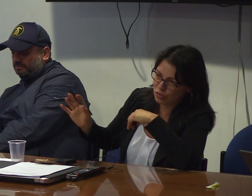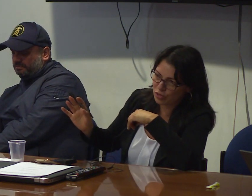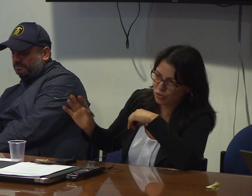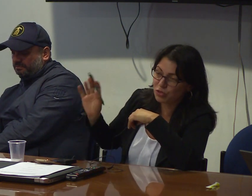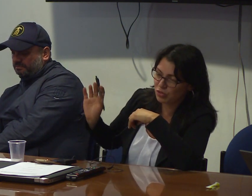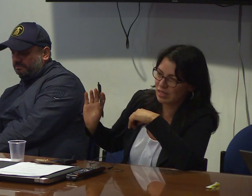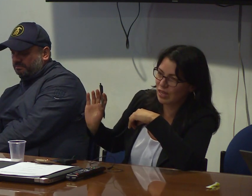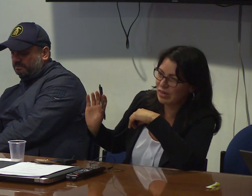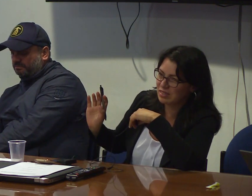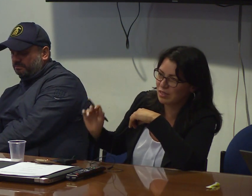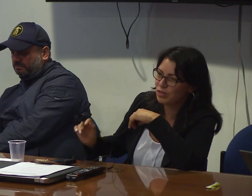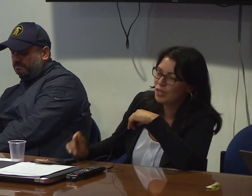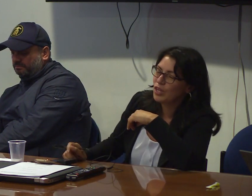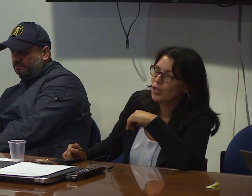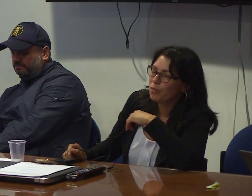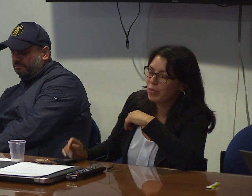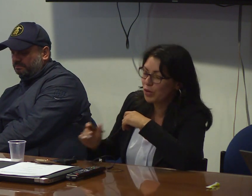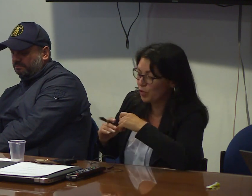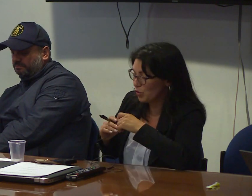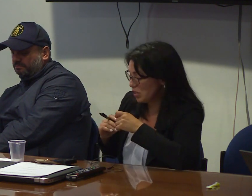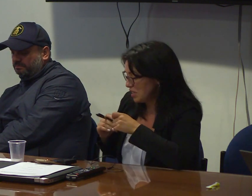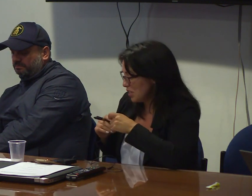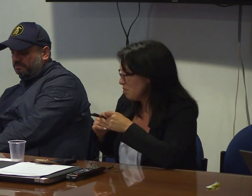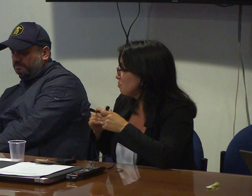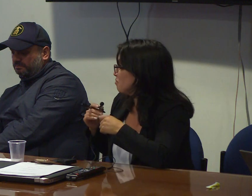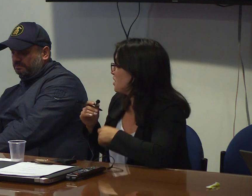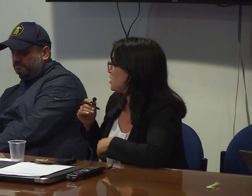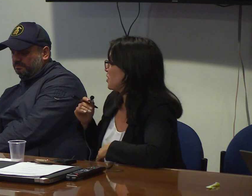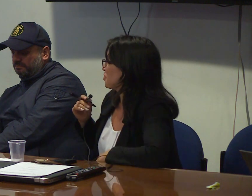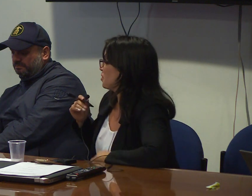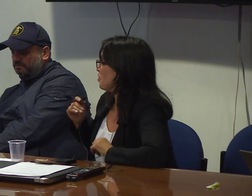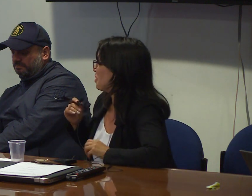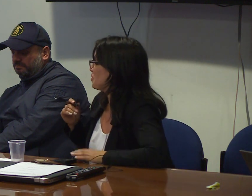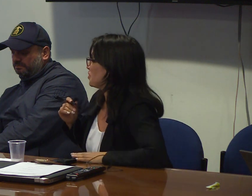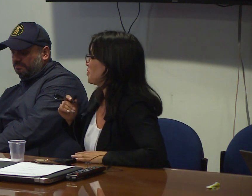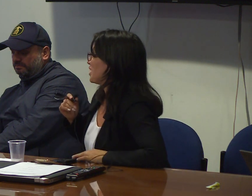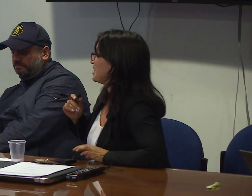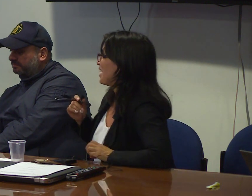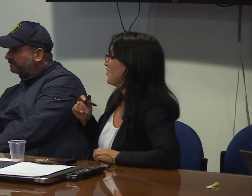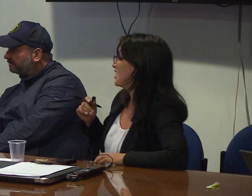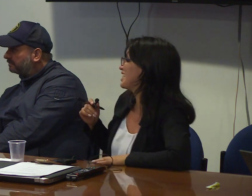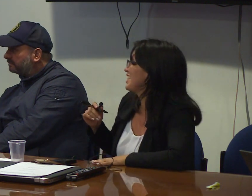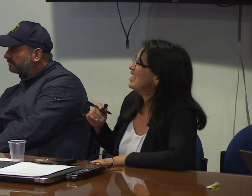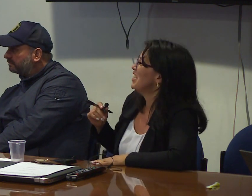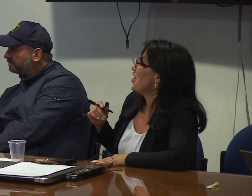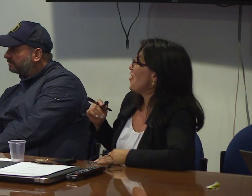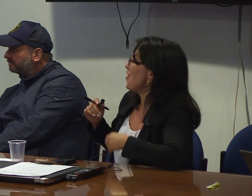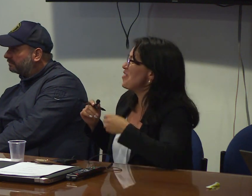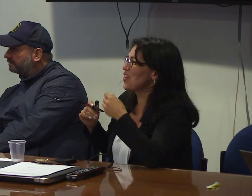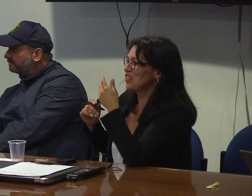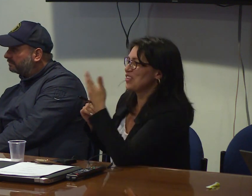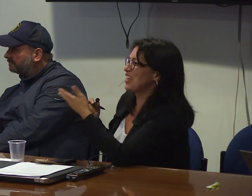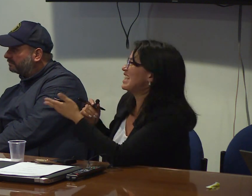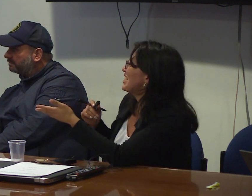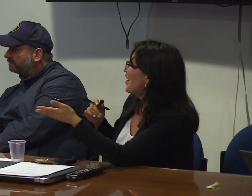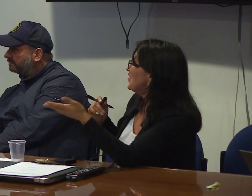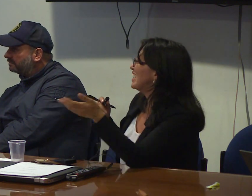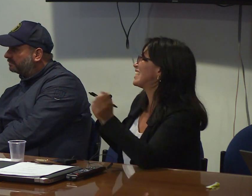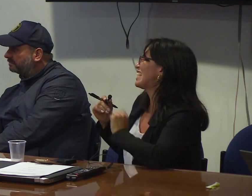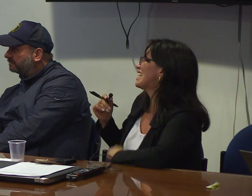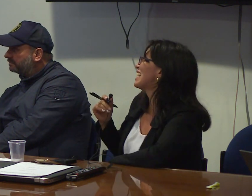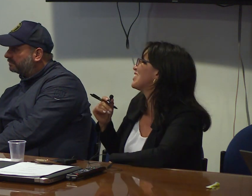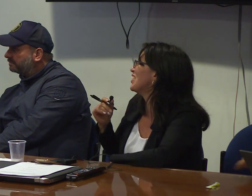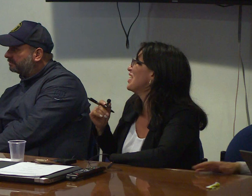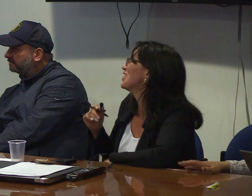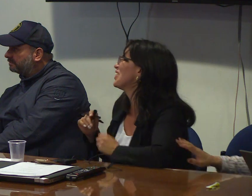Si logramos eso, eso ya es avance, ¿no? Pero no sé si mi directora o algo tiene una idea más, o el profesor que lleva